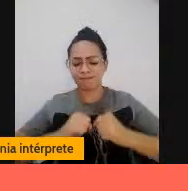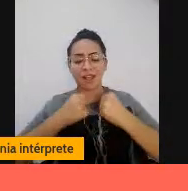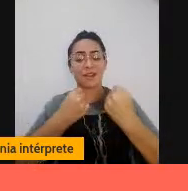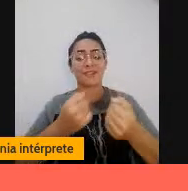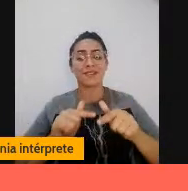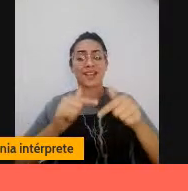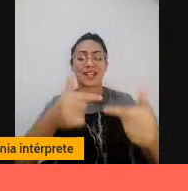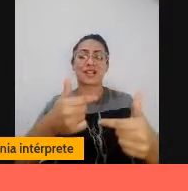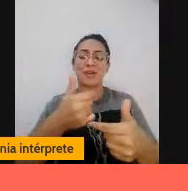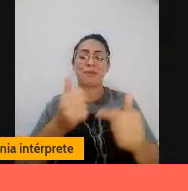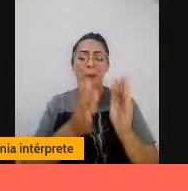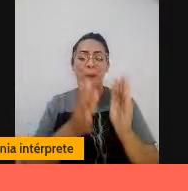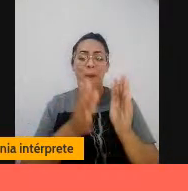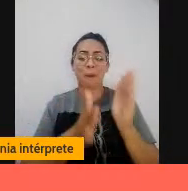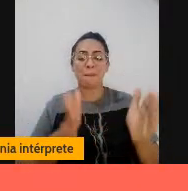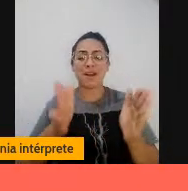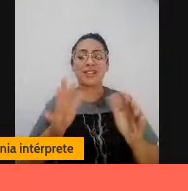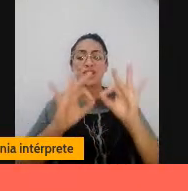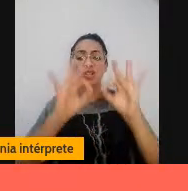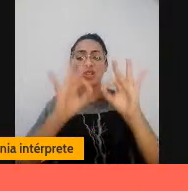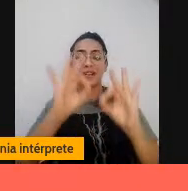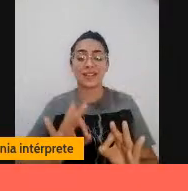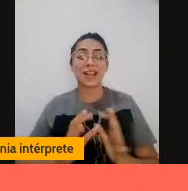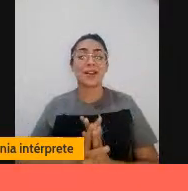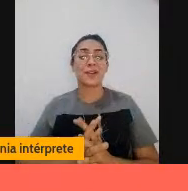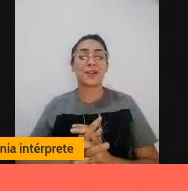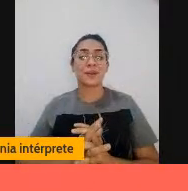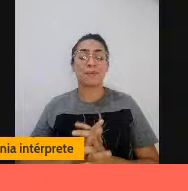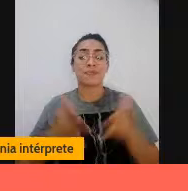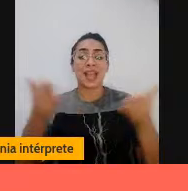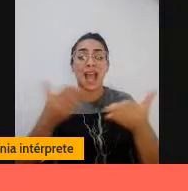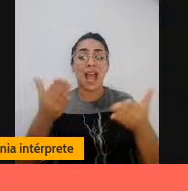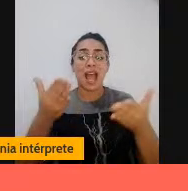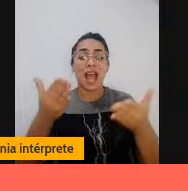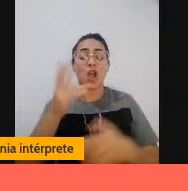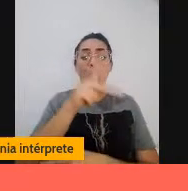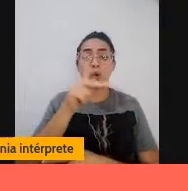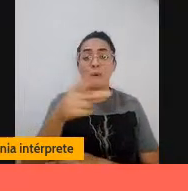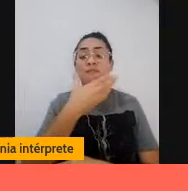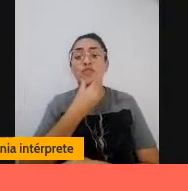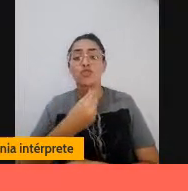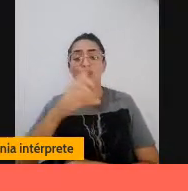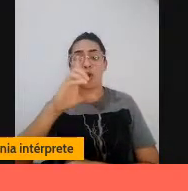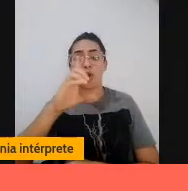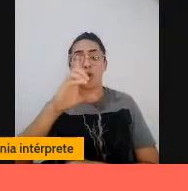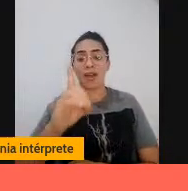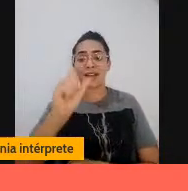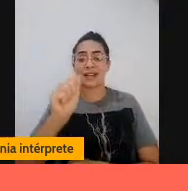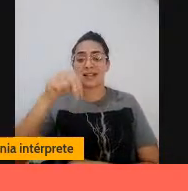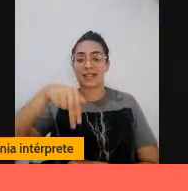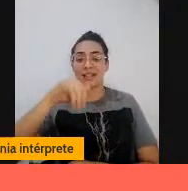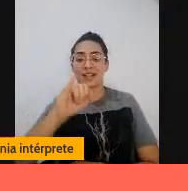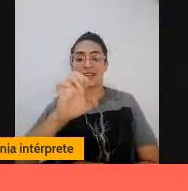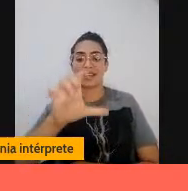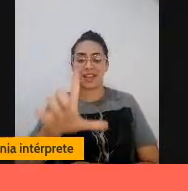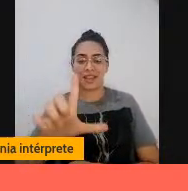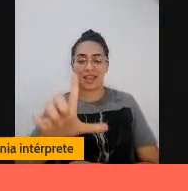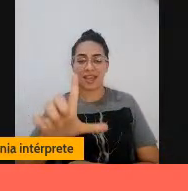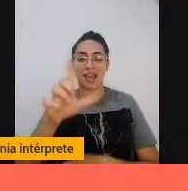tempo. Vamos ouvir agora o professor Daniel, que além... Professor Daniel, eu lancei hoje